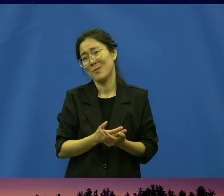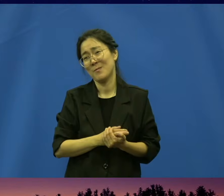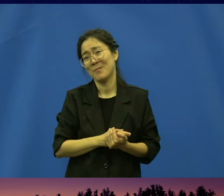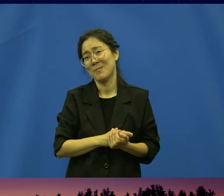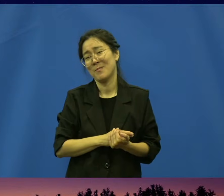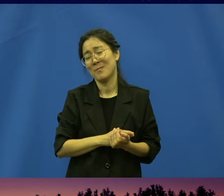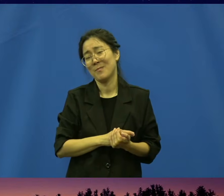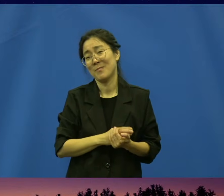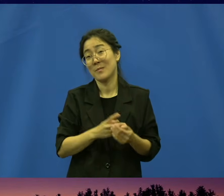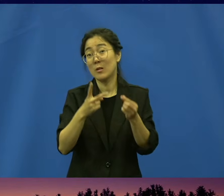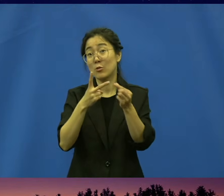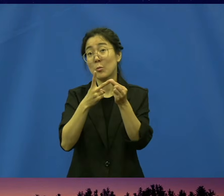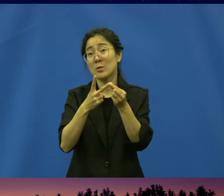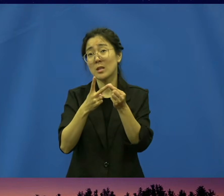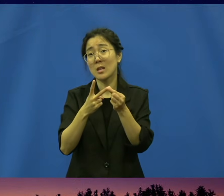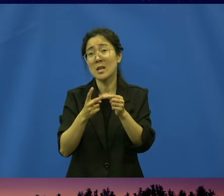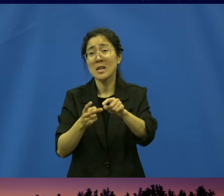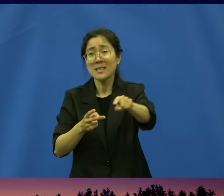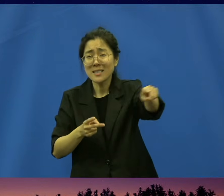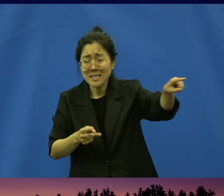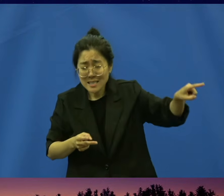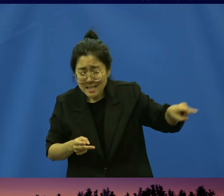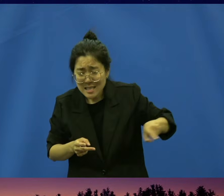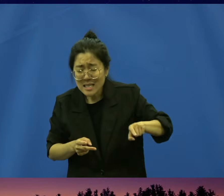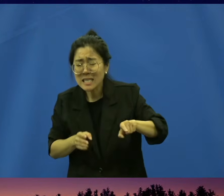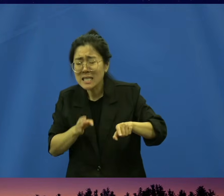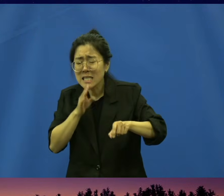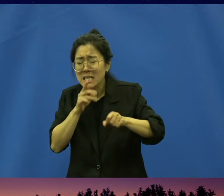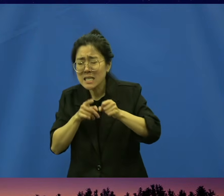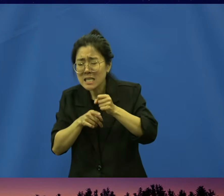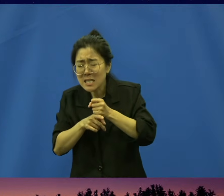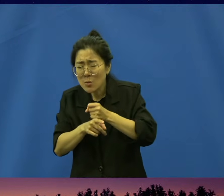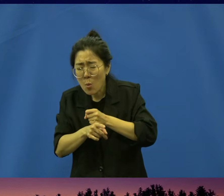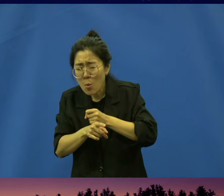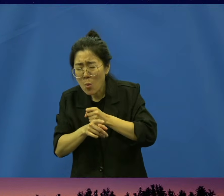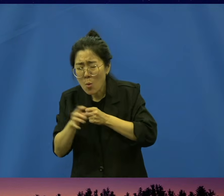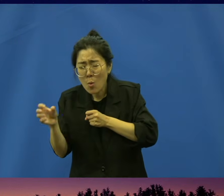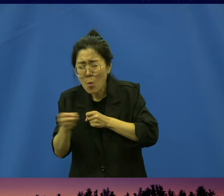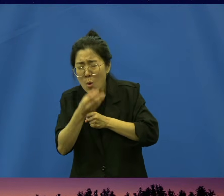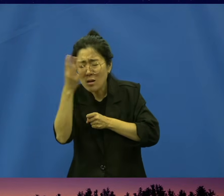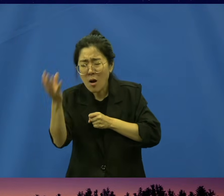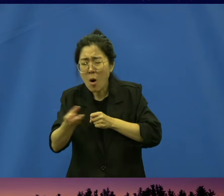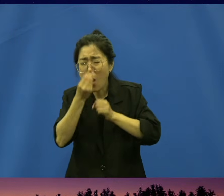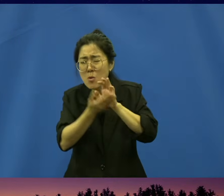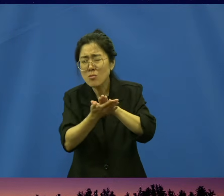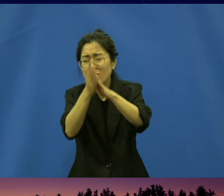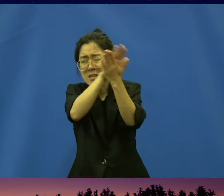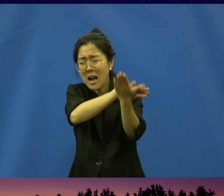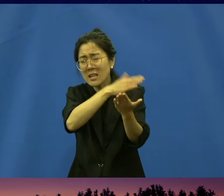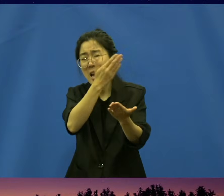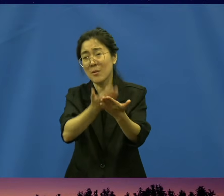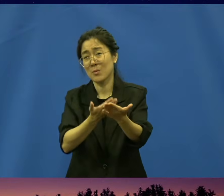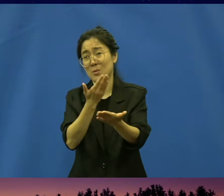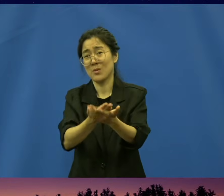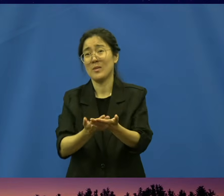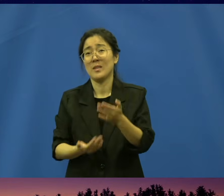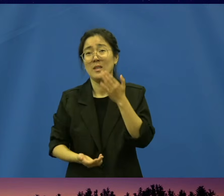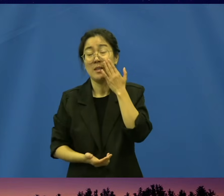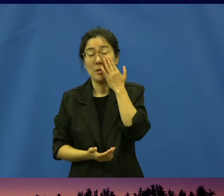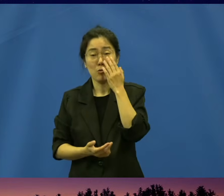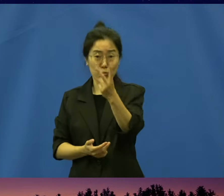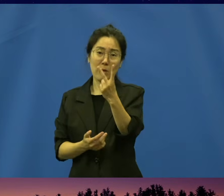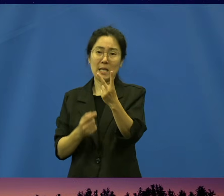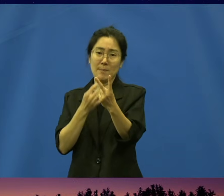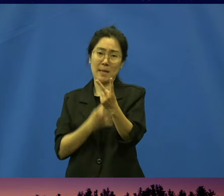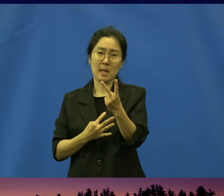두 번째로 기도한 것은 그들을 진리로 거룩하게 하옵소서 하고 기도하셨습니다. 주님은 이 핵심적인 두